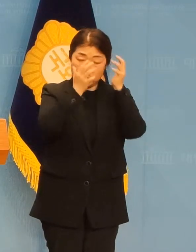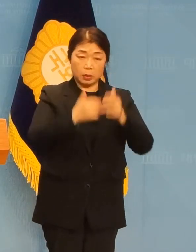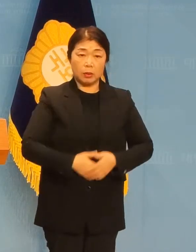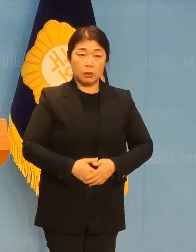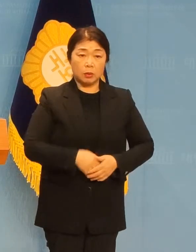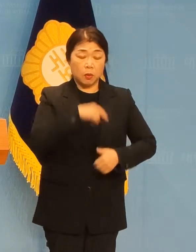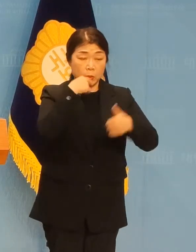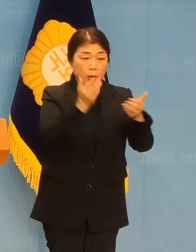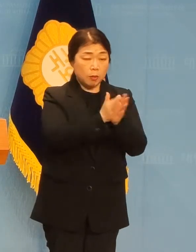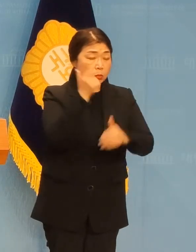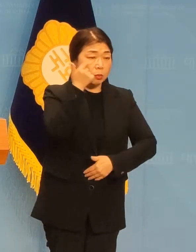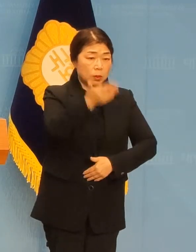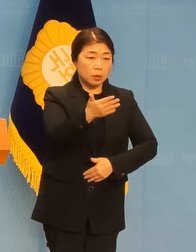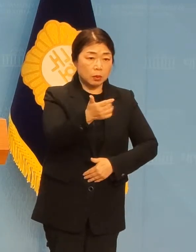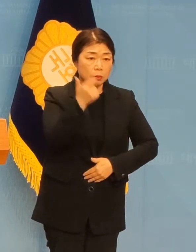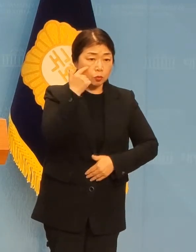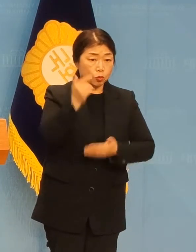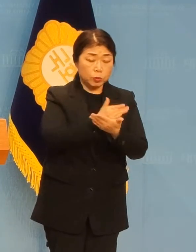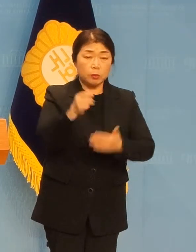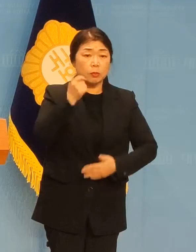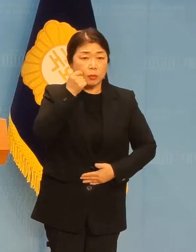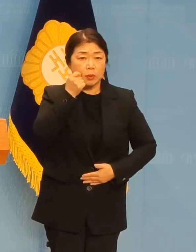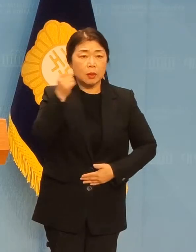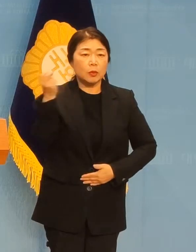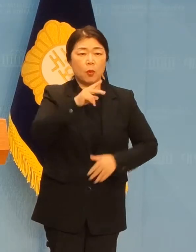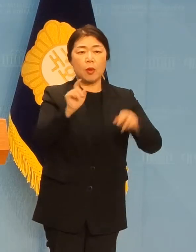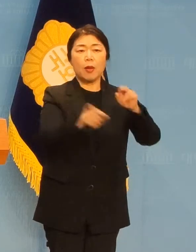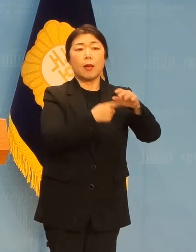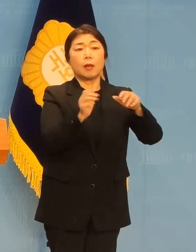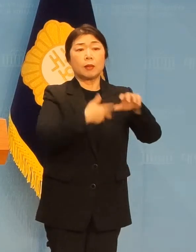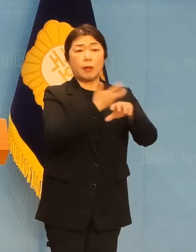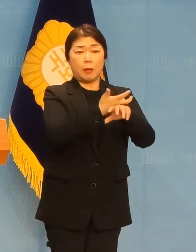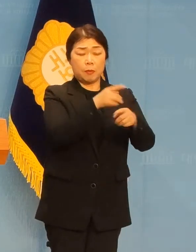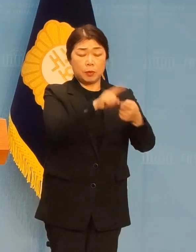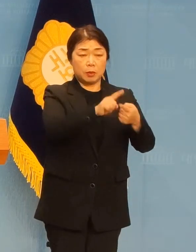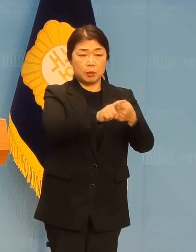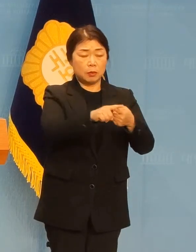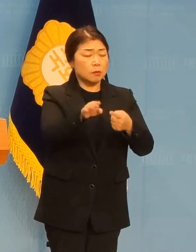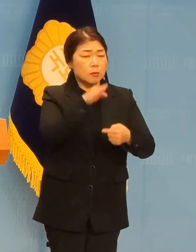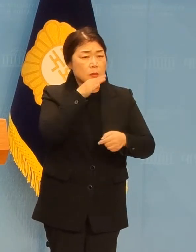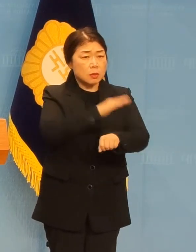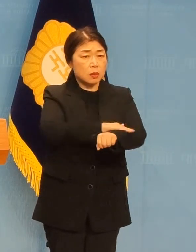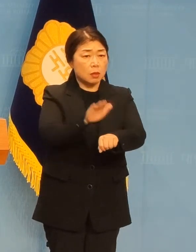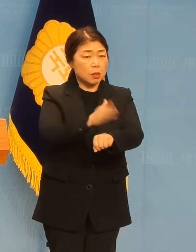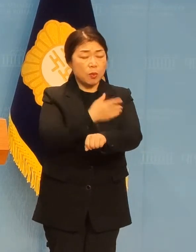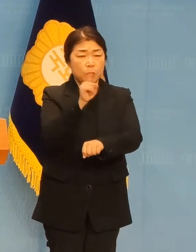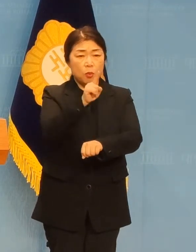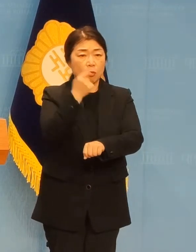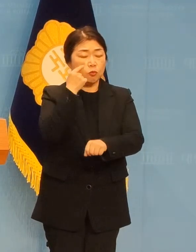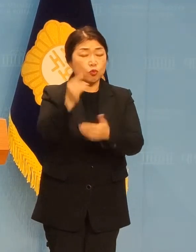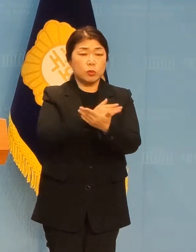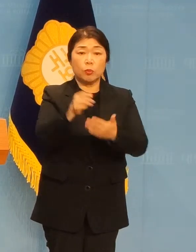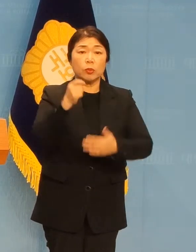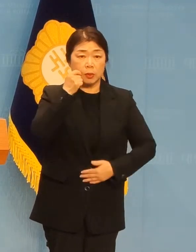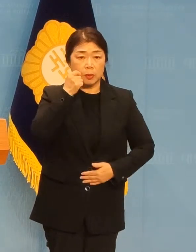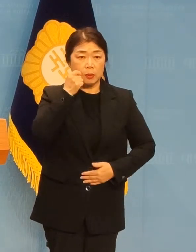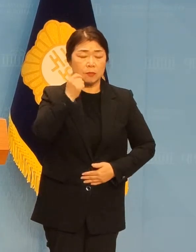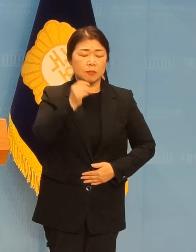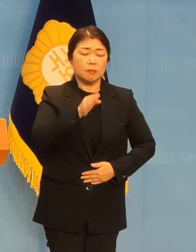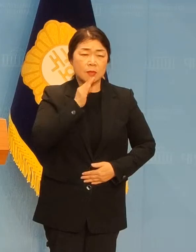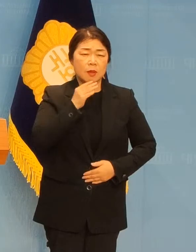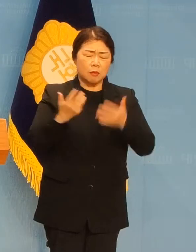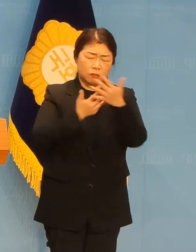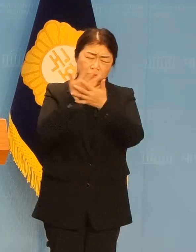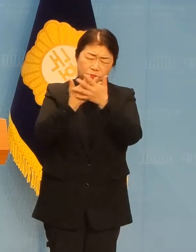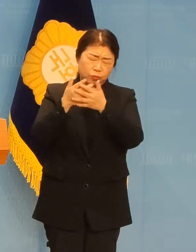되는 것인지 계엄의 인지부조화에서 벗어나지 못하고 있습니다. 진짜 혼용무도는 이재명 정부가